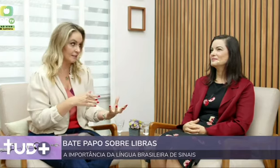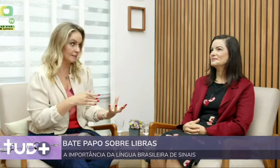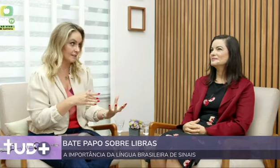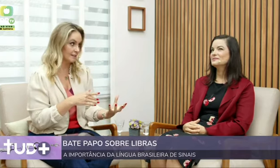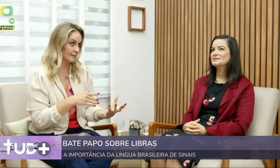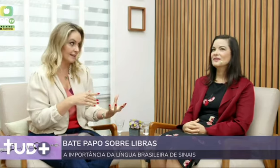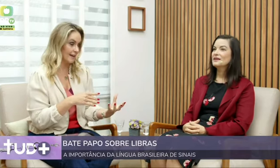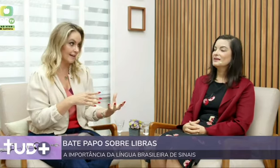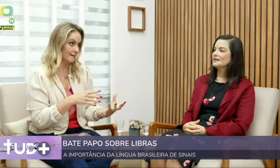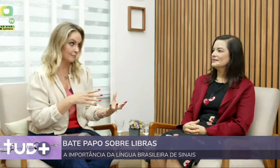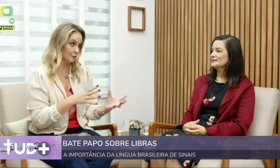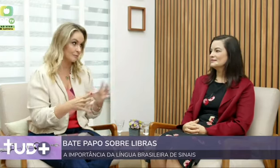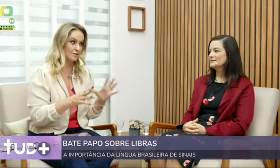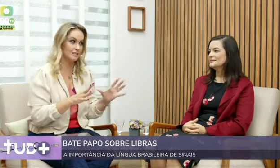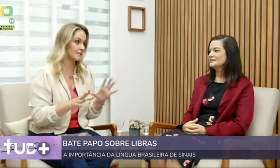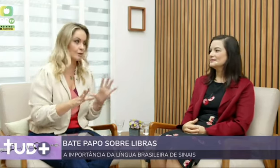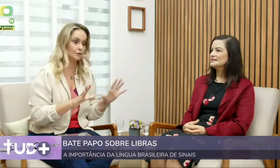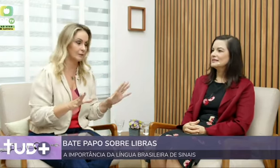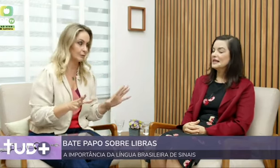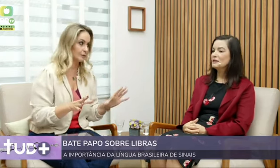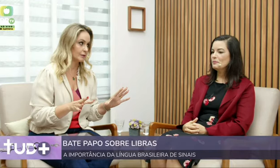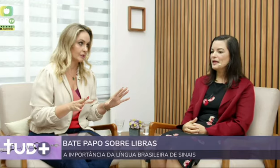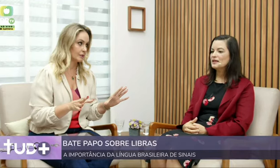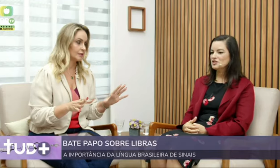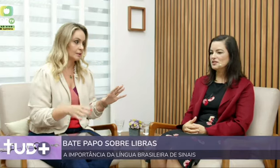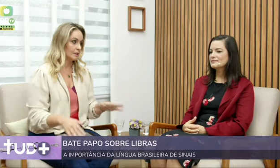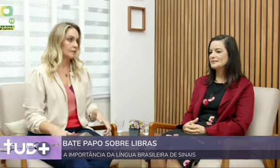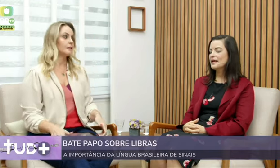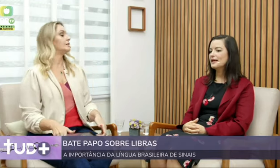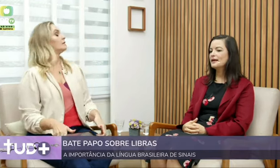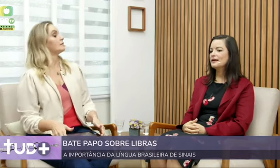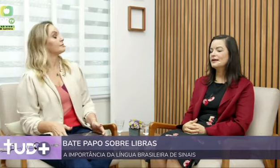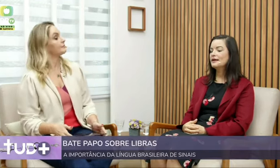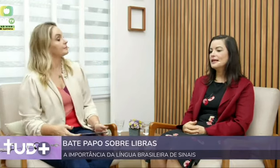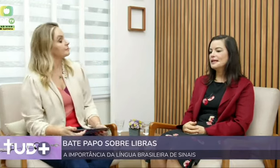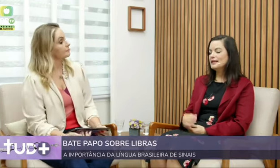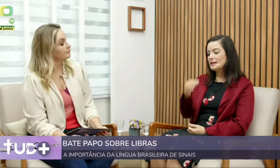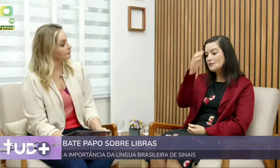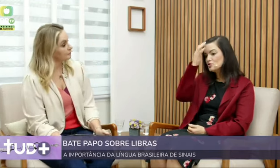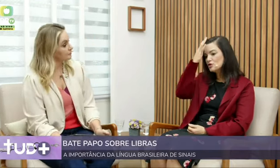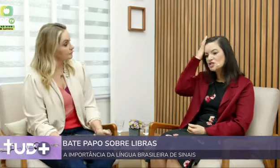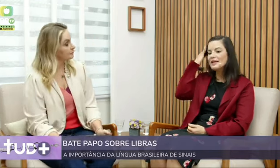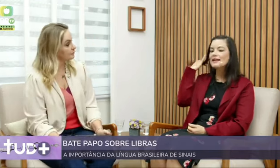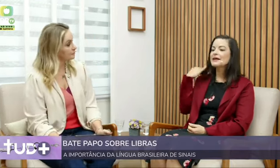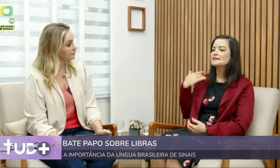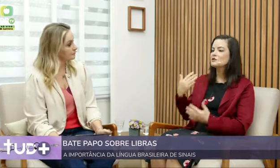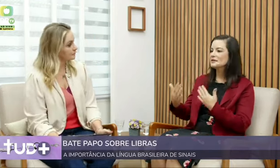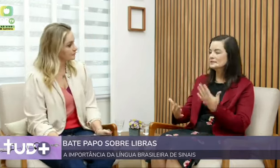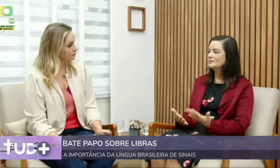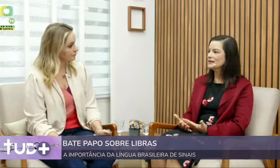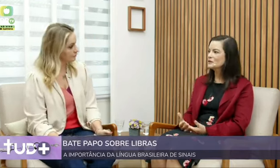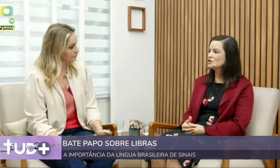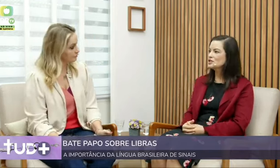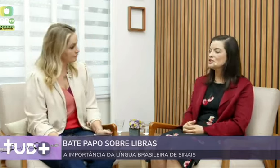vida? Podemos dizer assim ou não? Depende. Tem pessoas que já nascem com uma perda